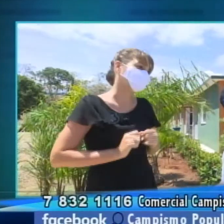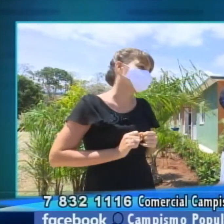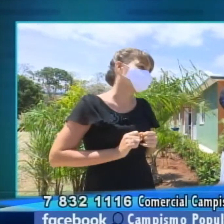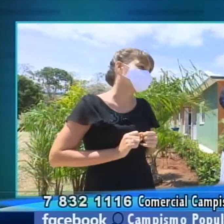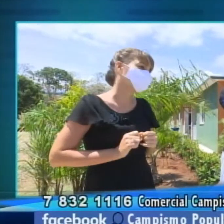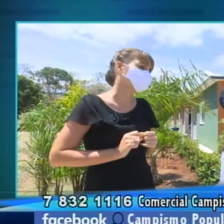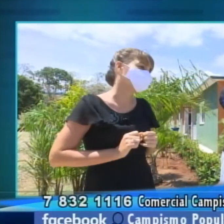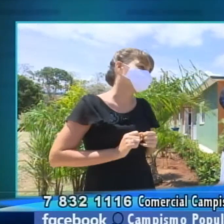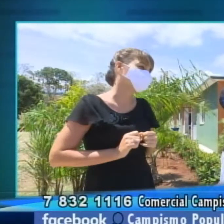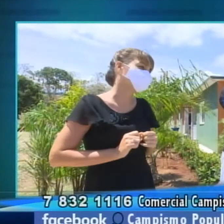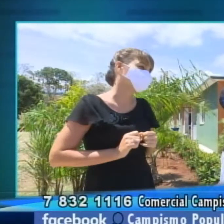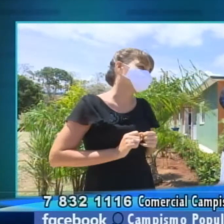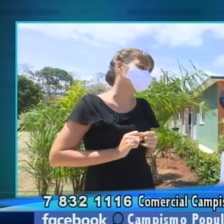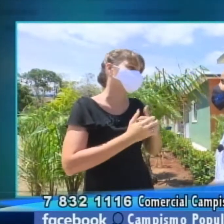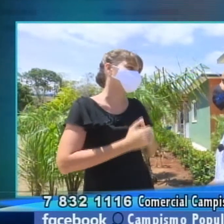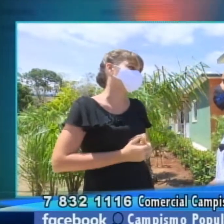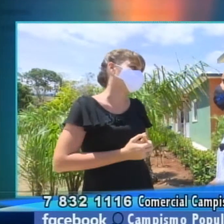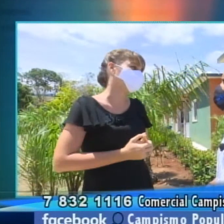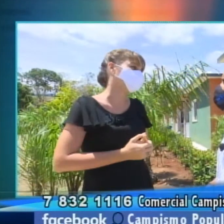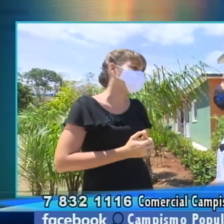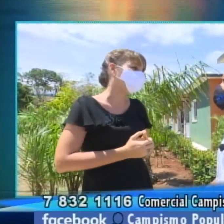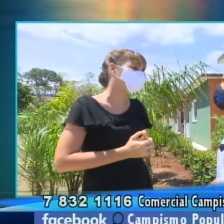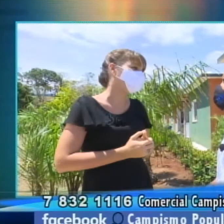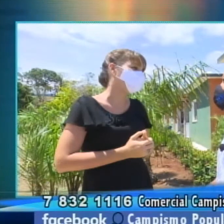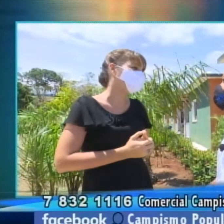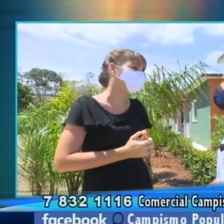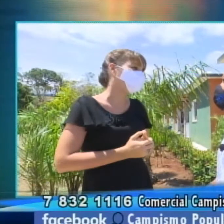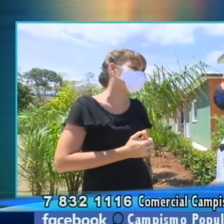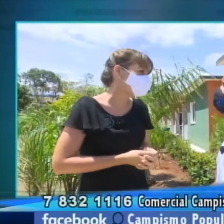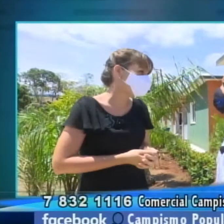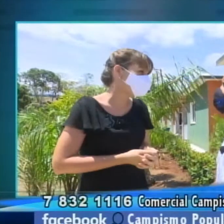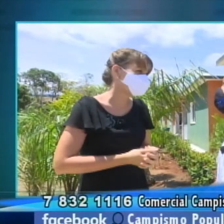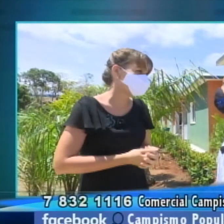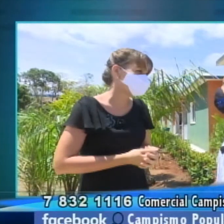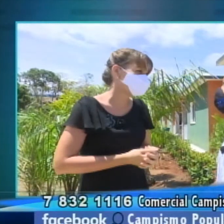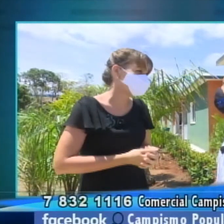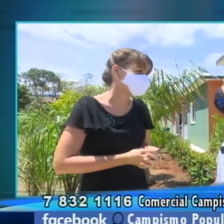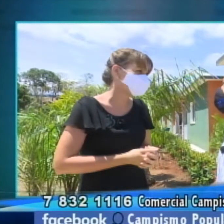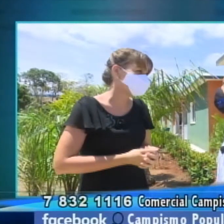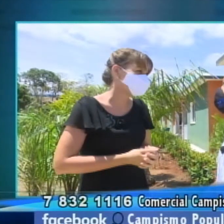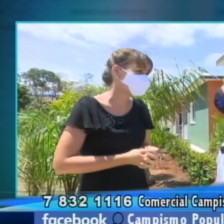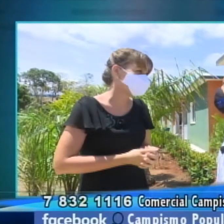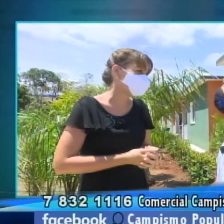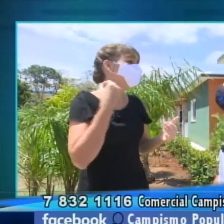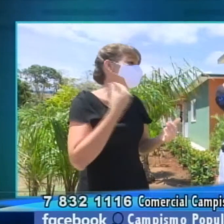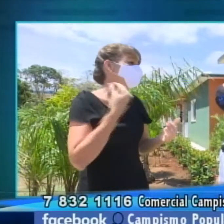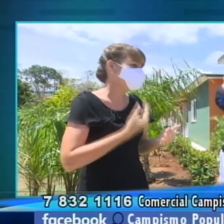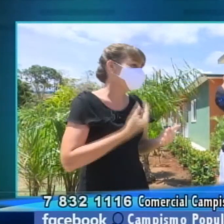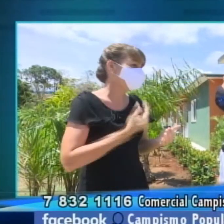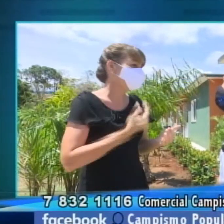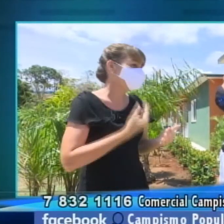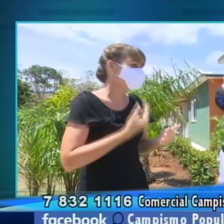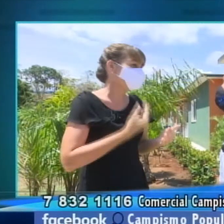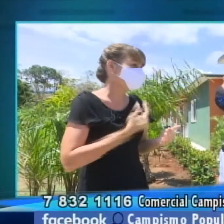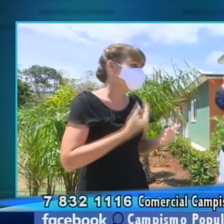de la ciudad con visitas al Museo de Historia Natural. Estamos hablando de visitas al Acuario Nacional, al Jardín Zoológico, al